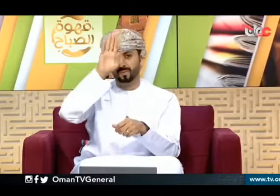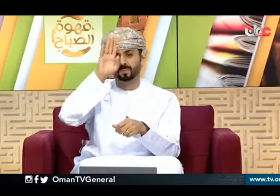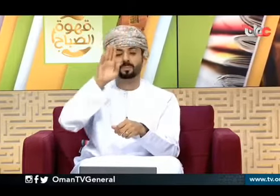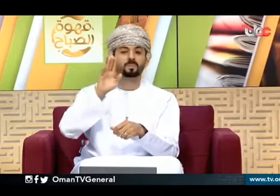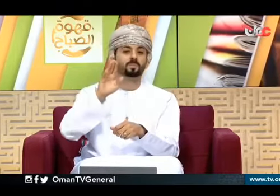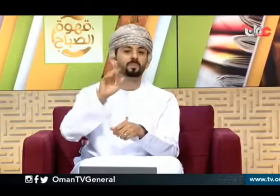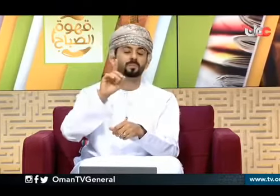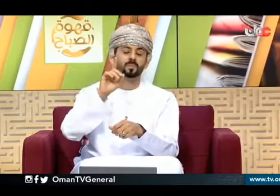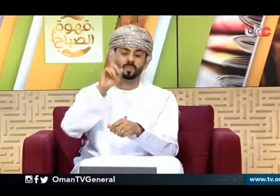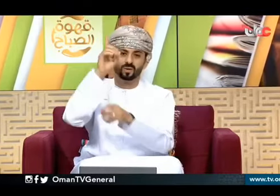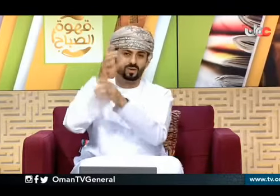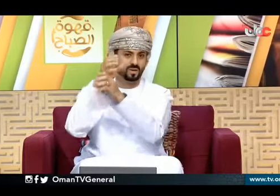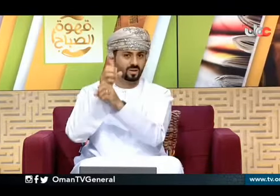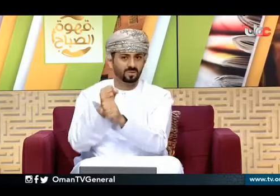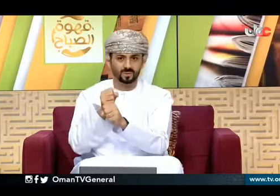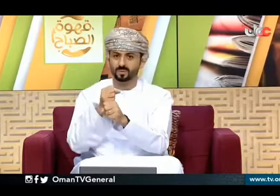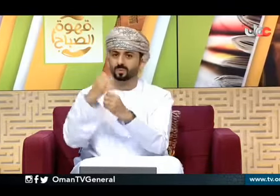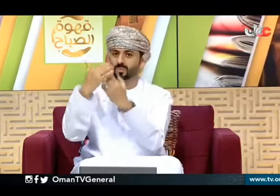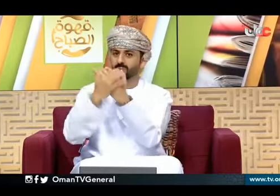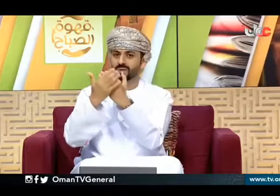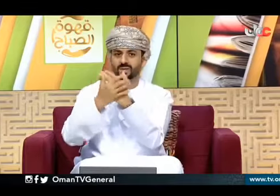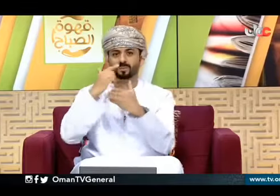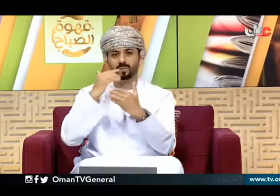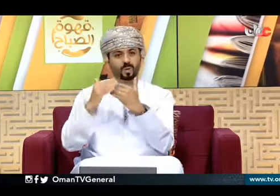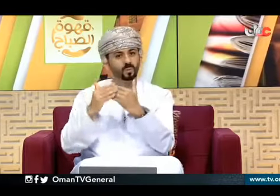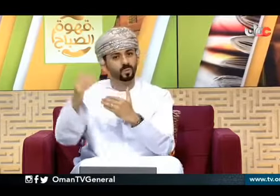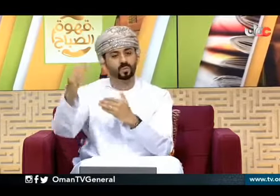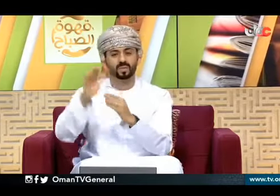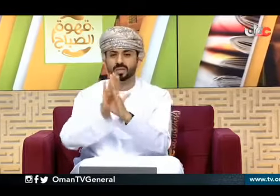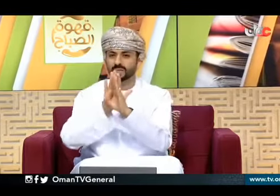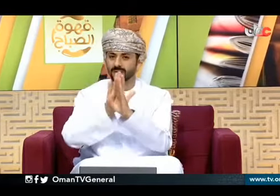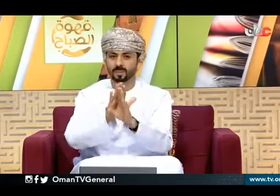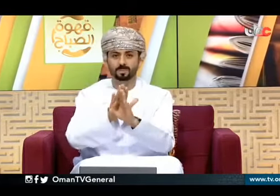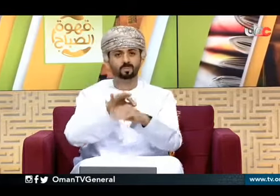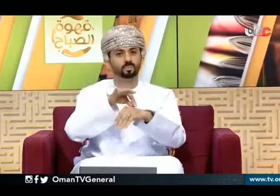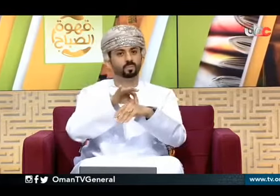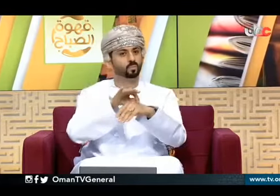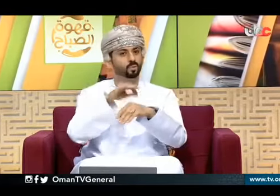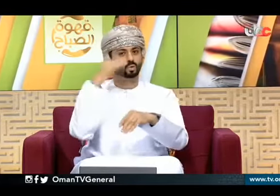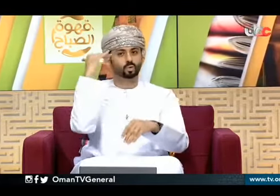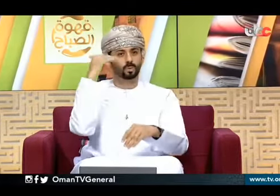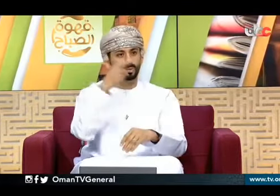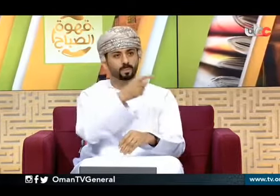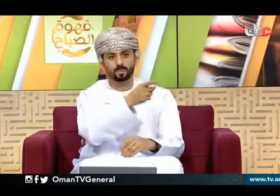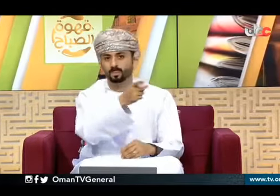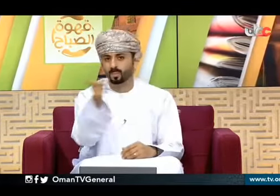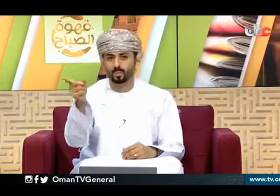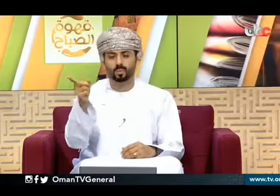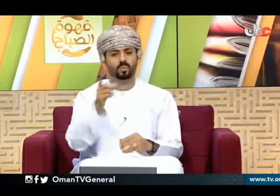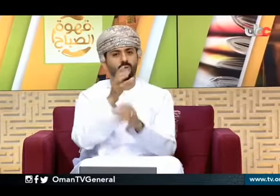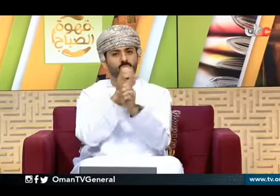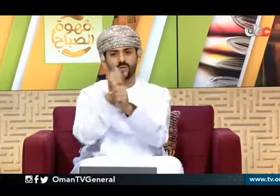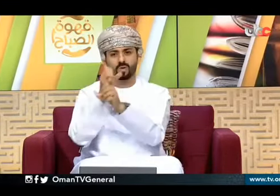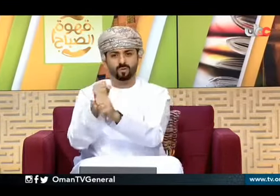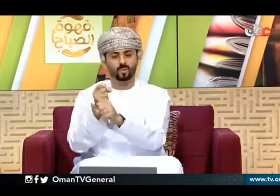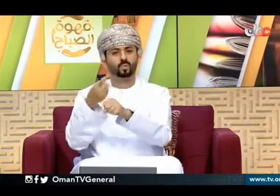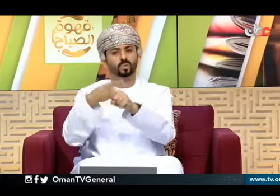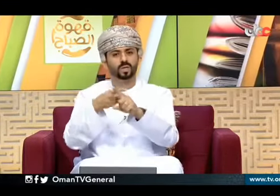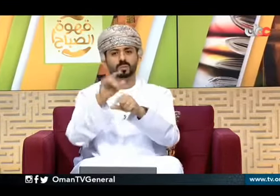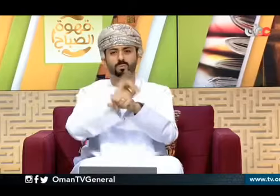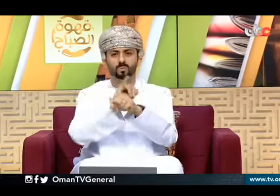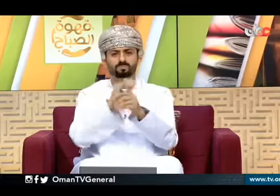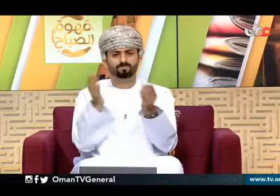والأعمال ودعم جلالة السلطان في أن يعني ننجو من هذه الجائحة بإذن الله تعالى،